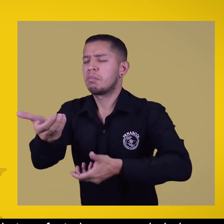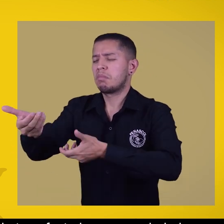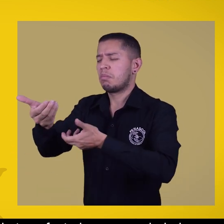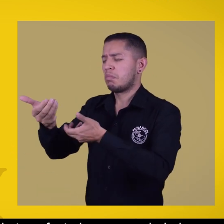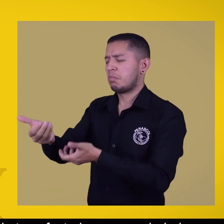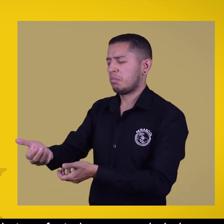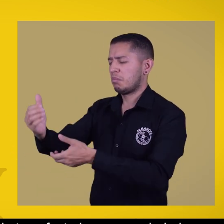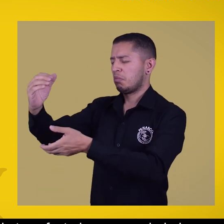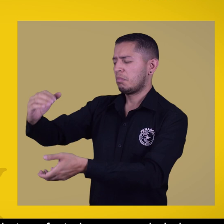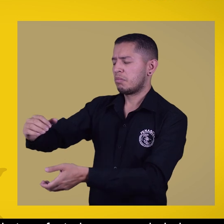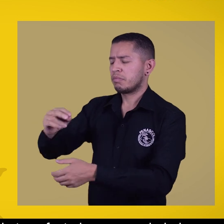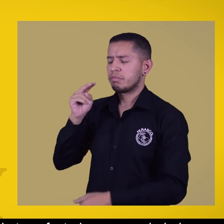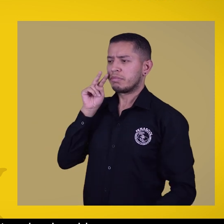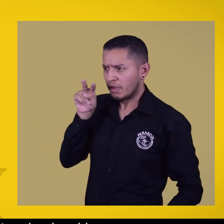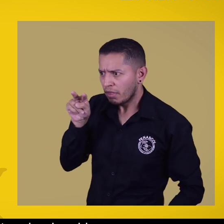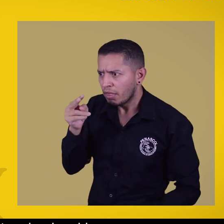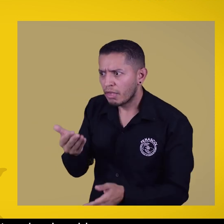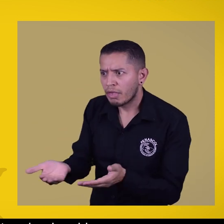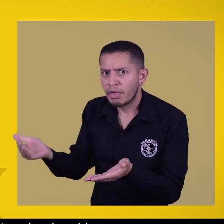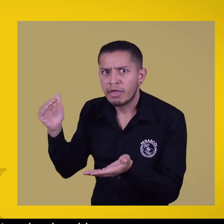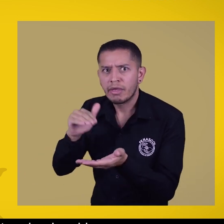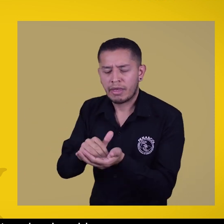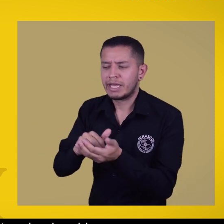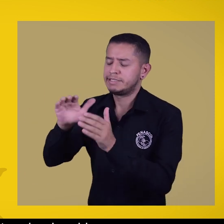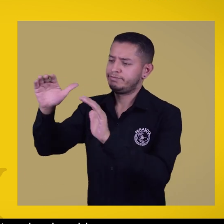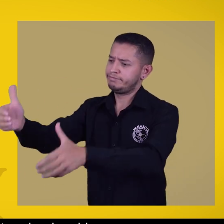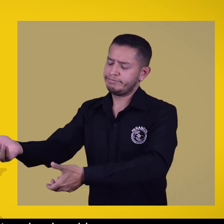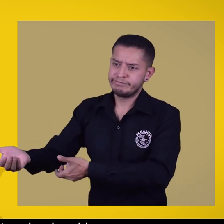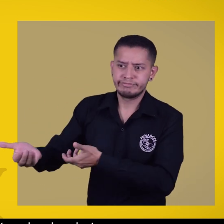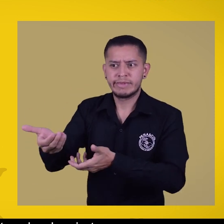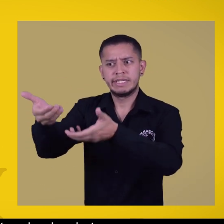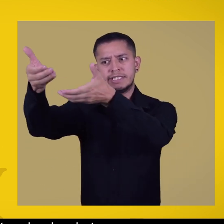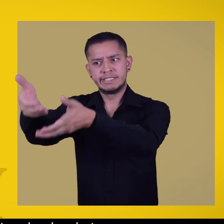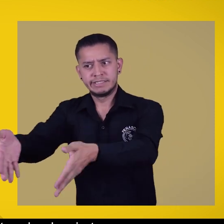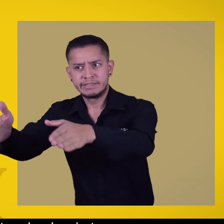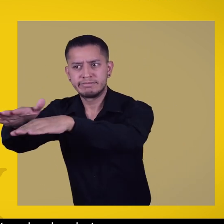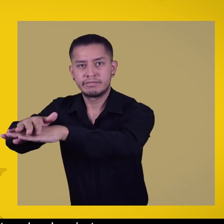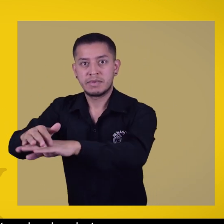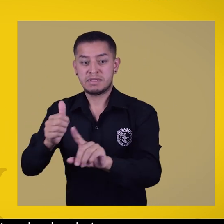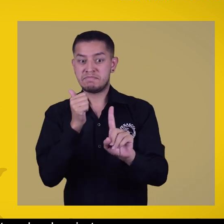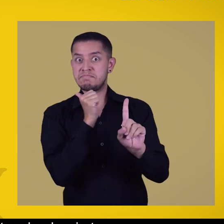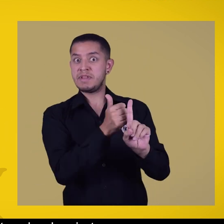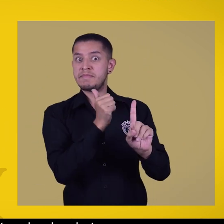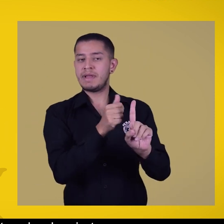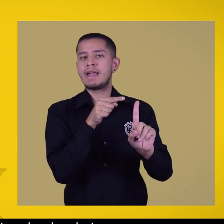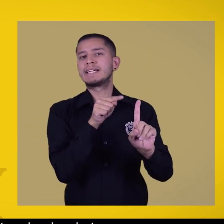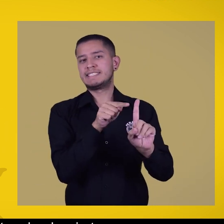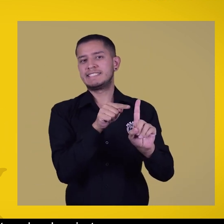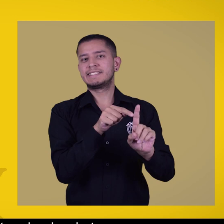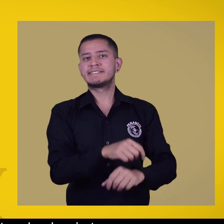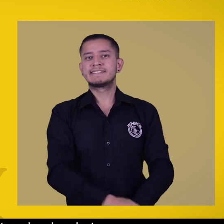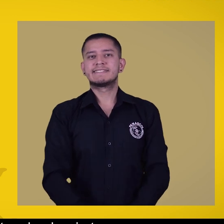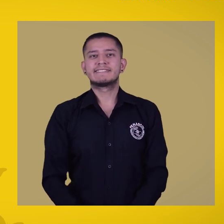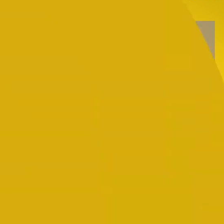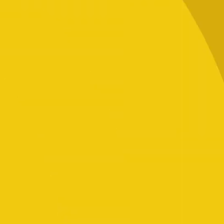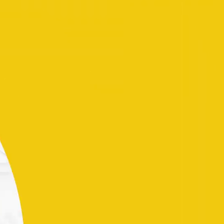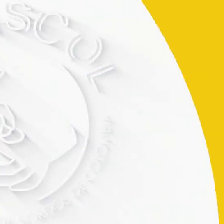afectado por su soledad que en él mismo desenterraba dormido el cadáver que enterraba despierto.